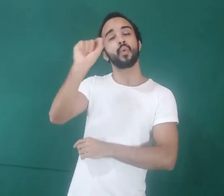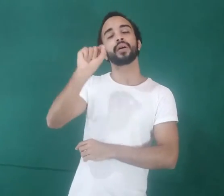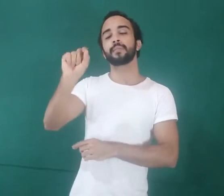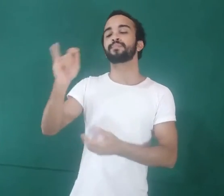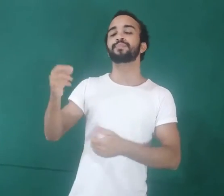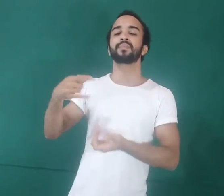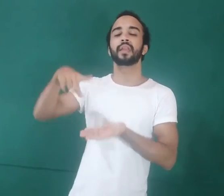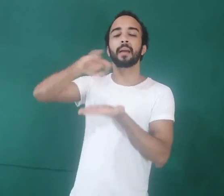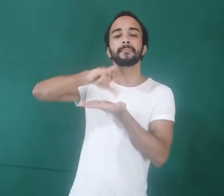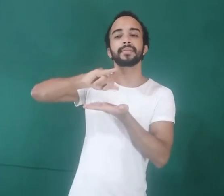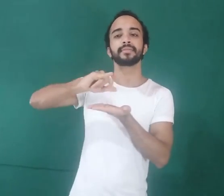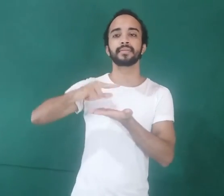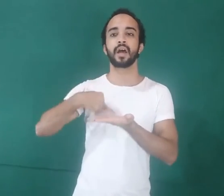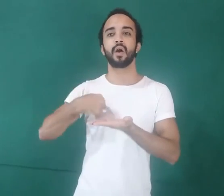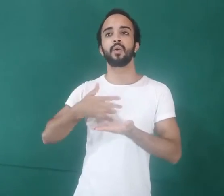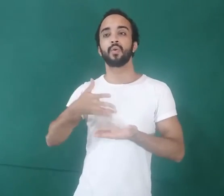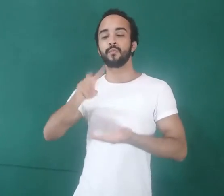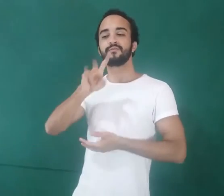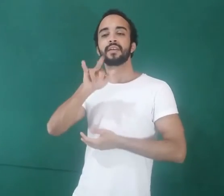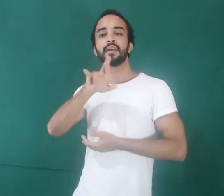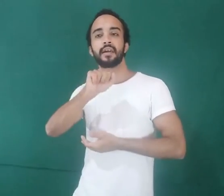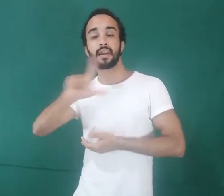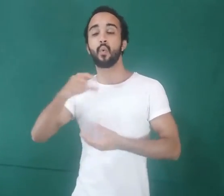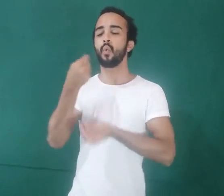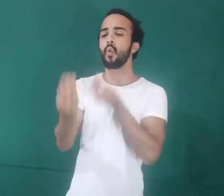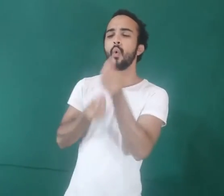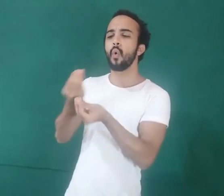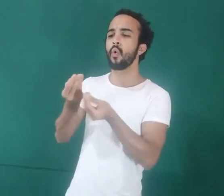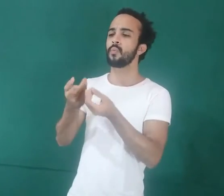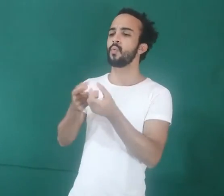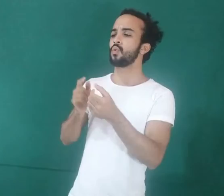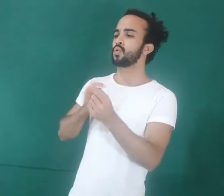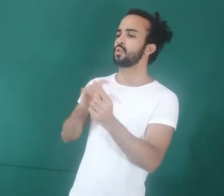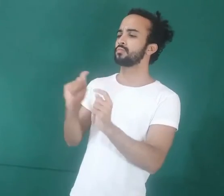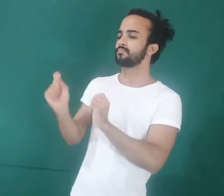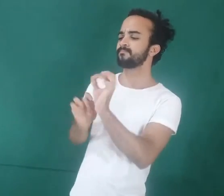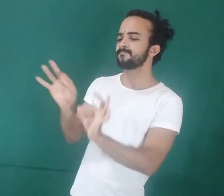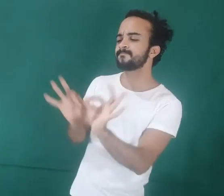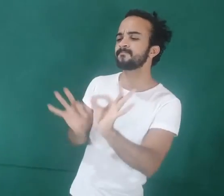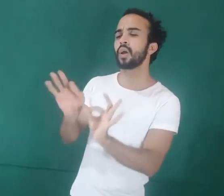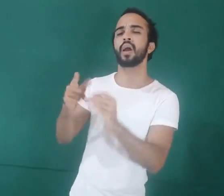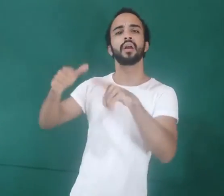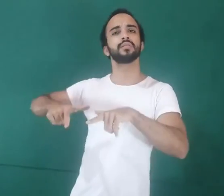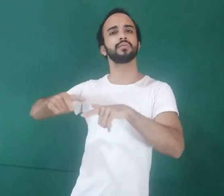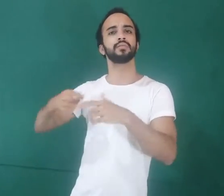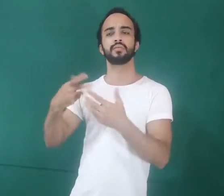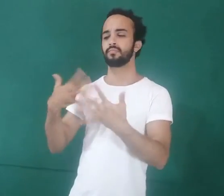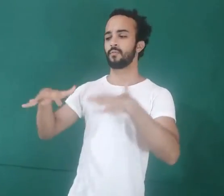gente faz para poder também agenciar esse movimento, que é um pouco sobre tudo isso que tu já falou, né? Eu